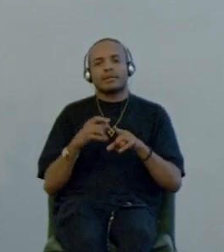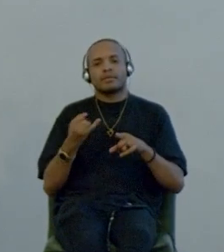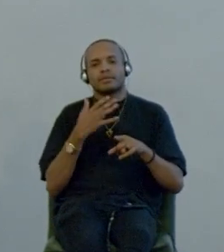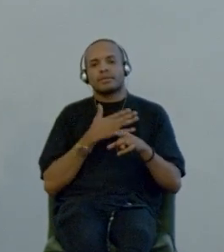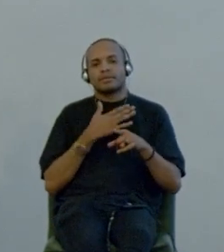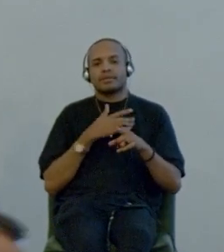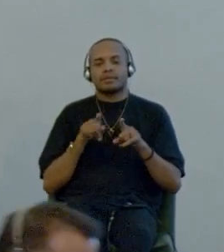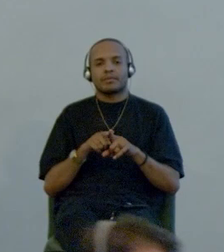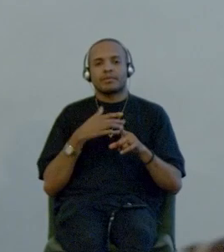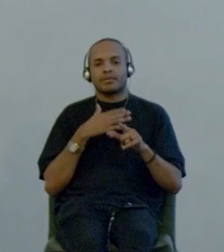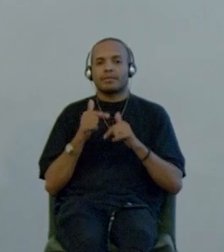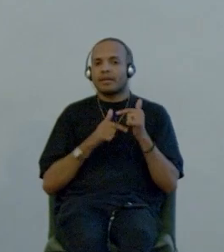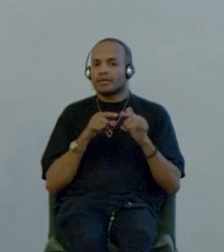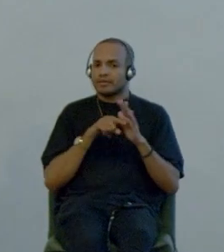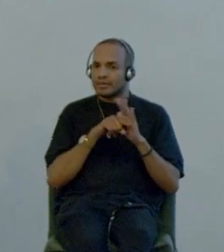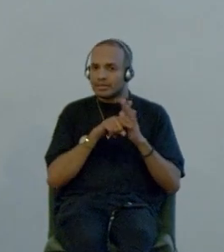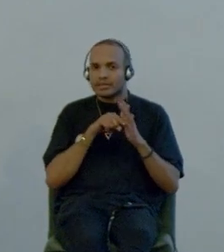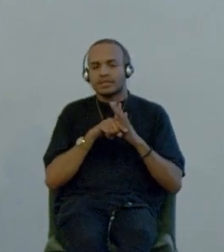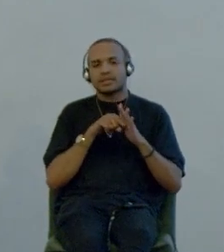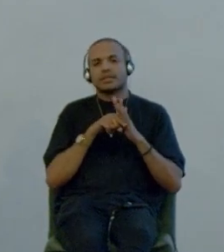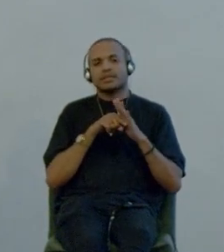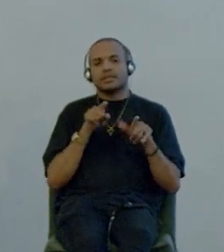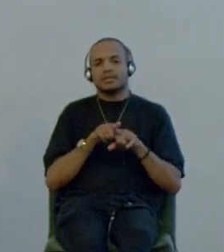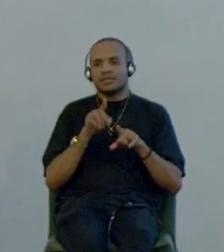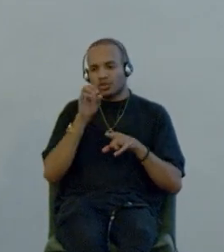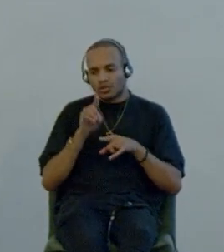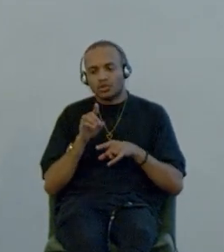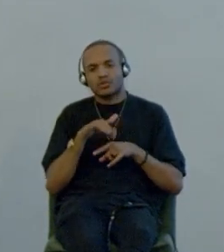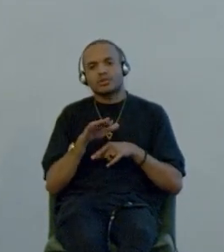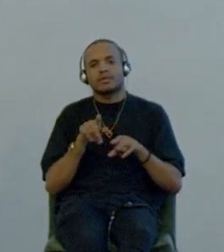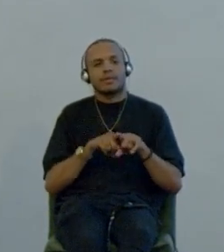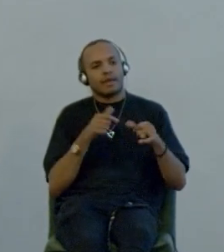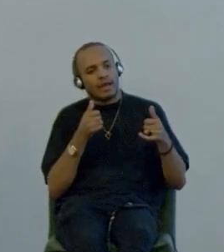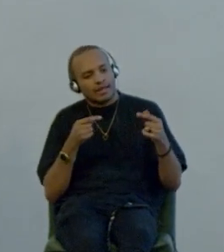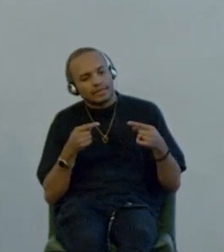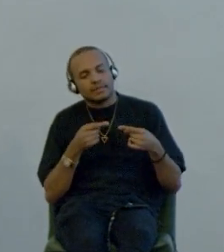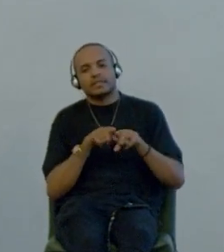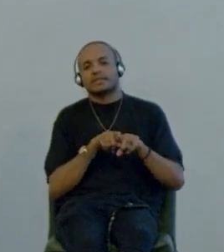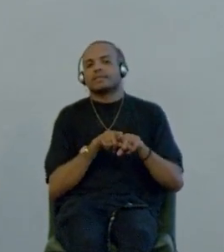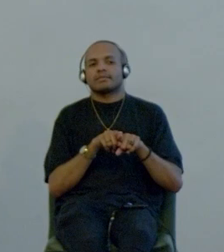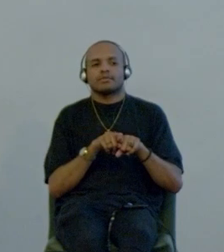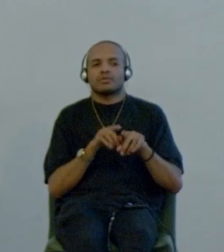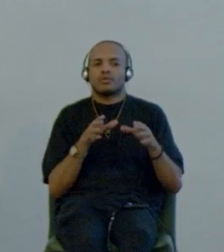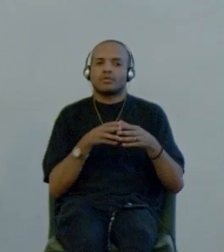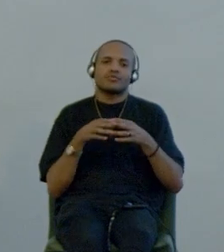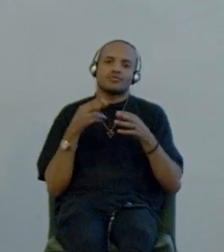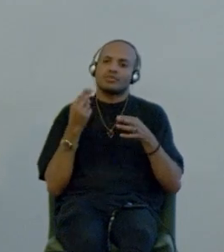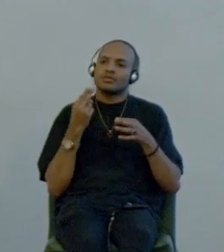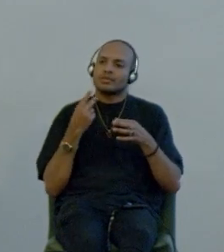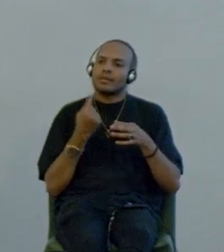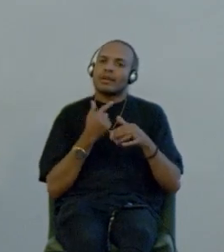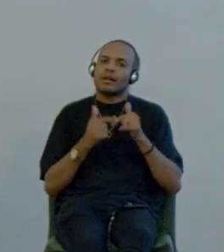scène les alliances, les collectifs. Moi, j'arrive plus à travailler toute seule, en fait, pour tout vous dire. C'est pour ça que je suis tellement contente